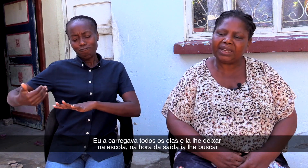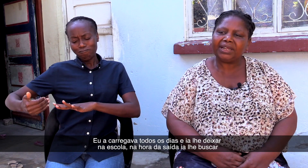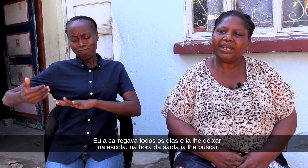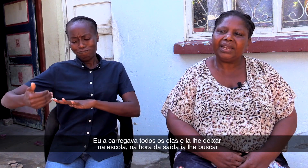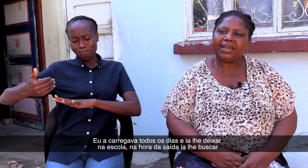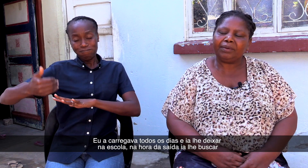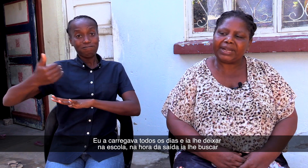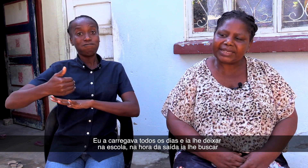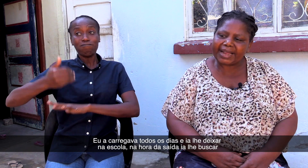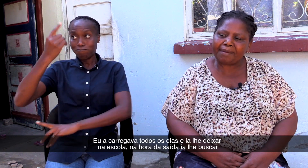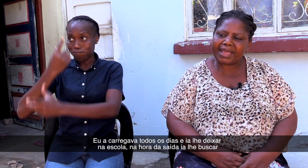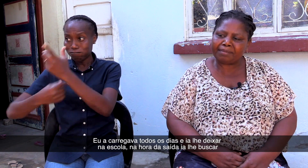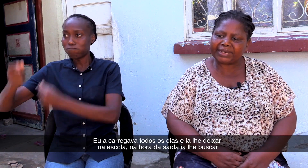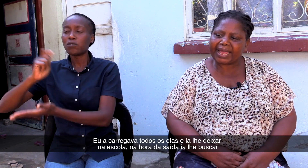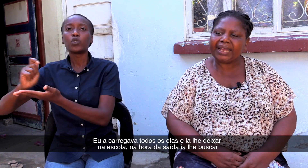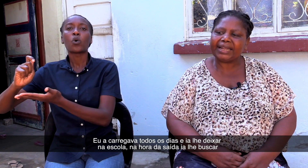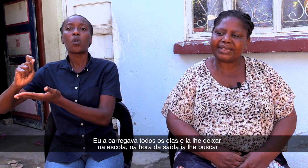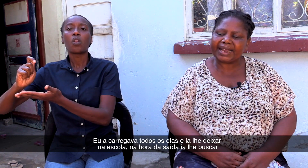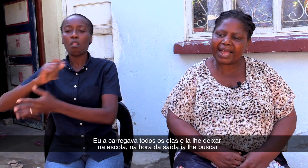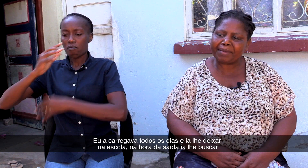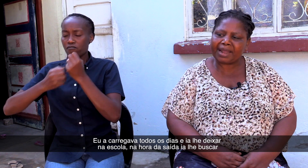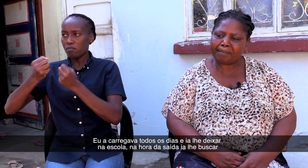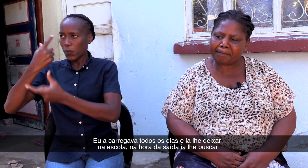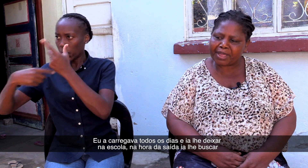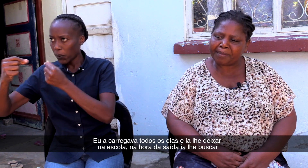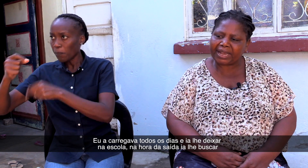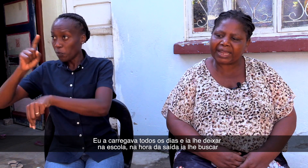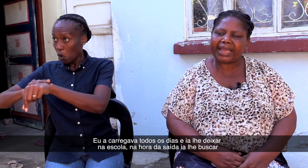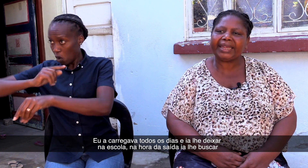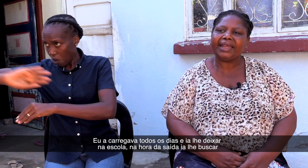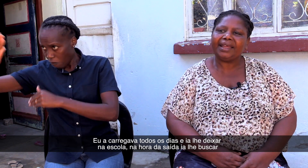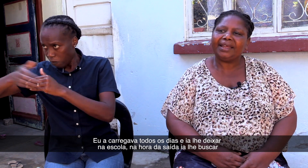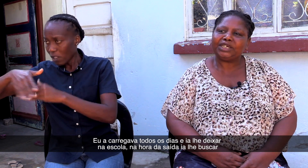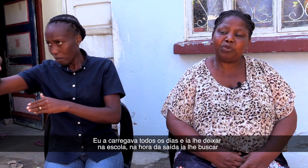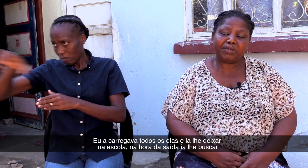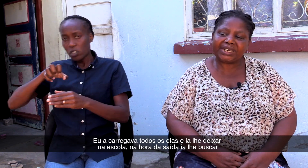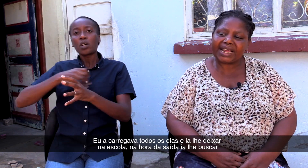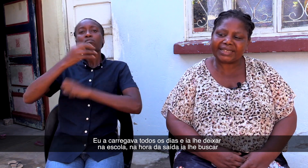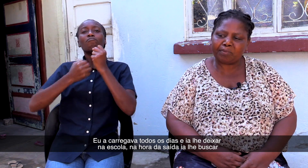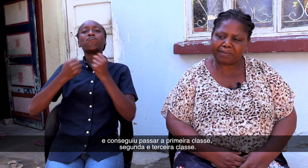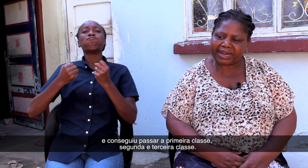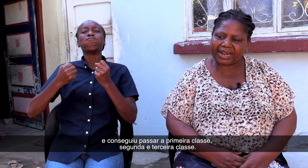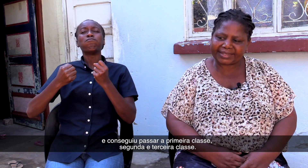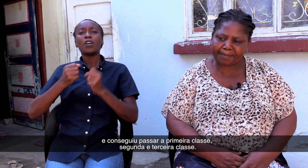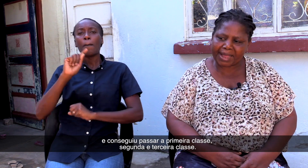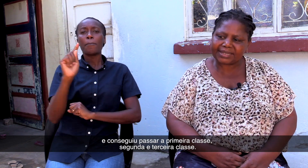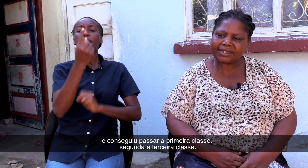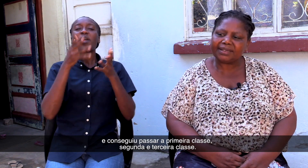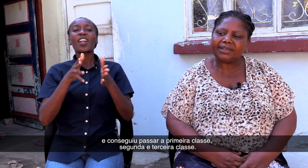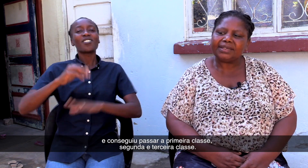a carregava todos os dias. Ia lhe deixar na escola. Na hora da saída, ia lhe buscar. E conseguiu passar a primeira